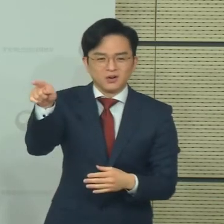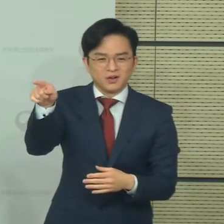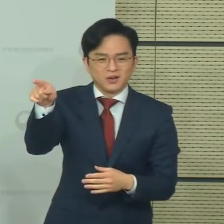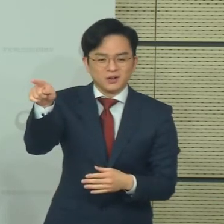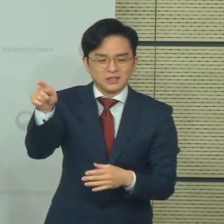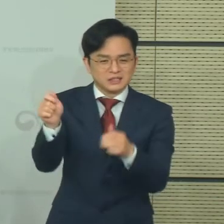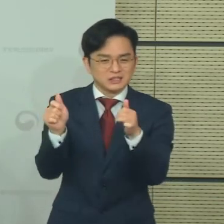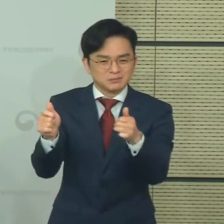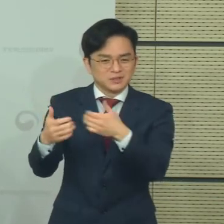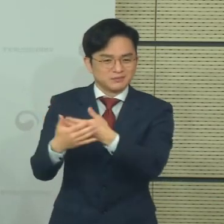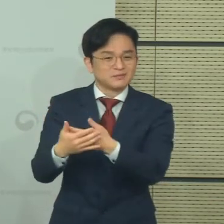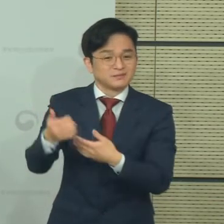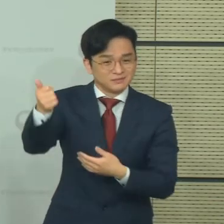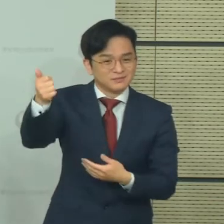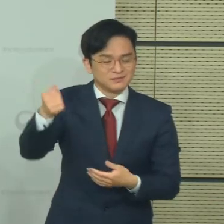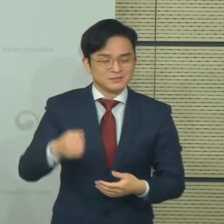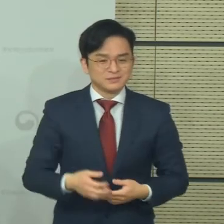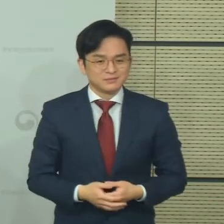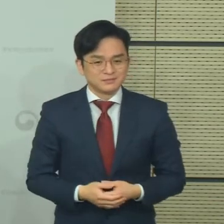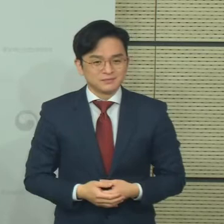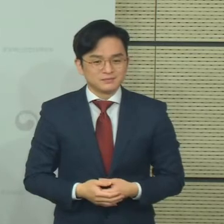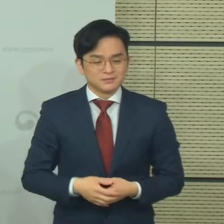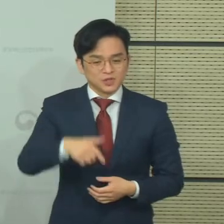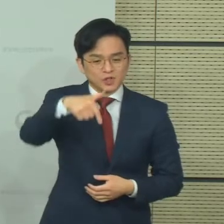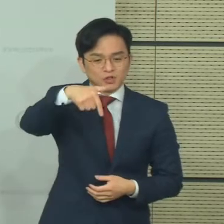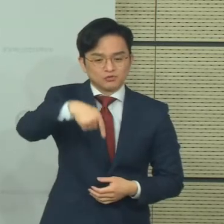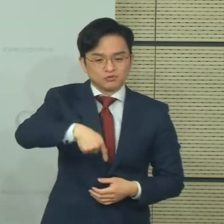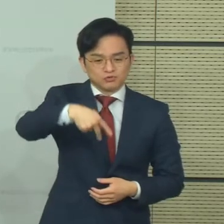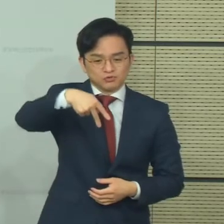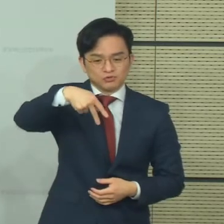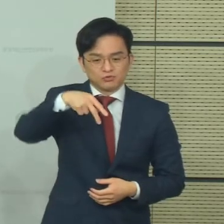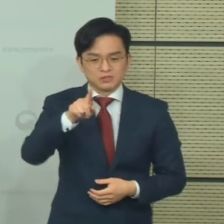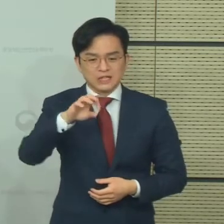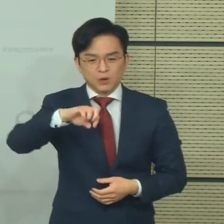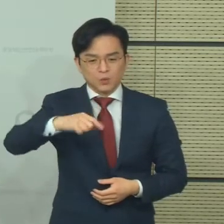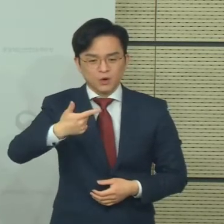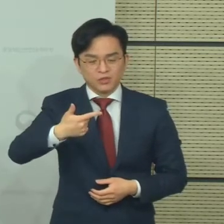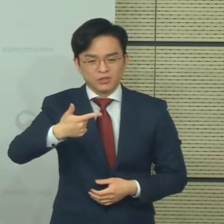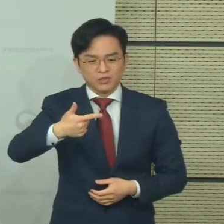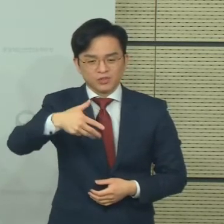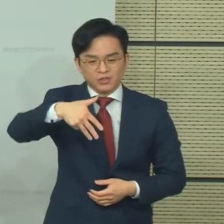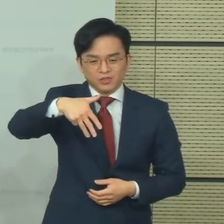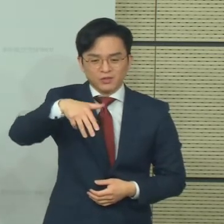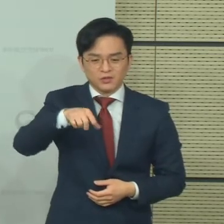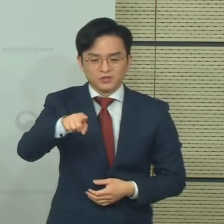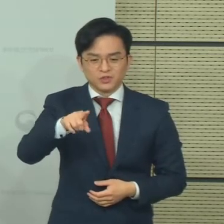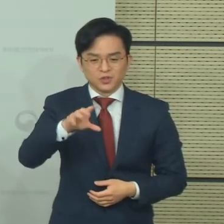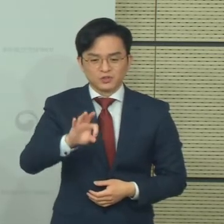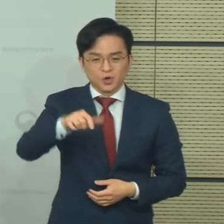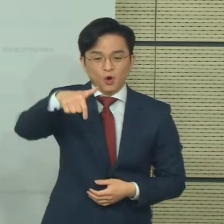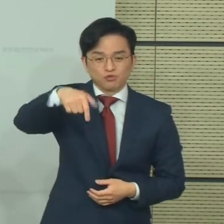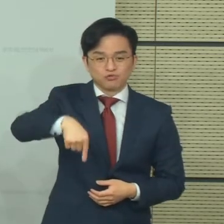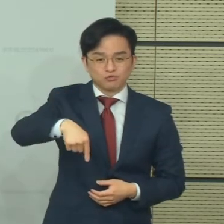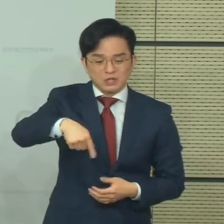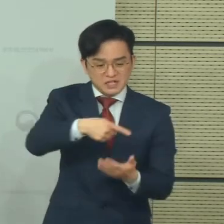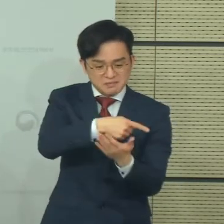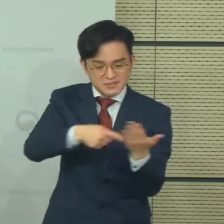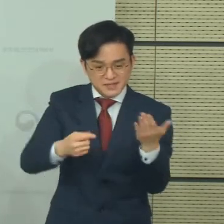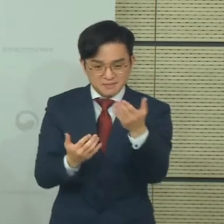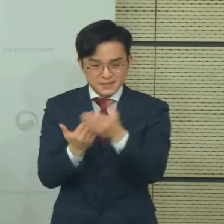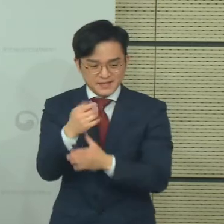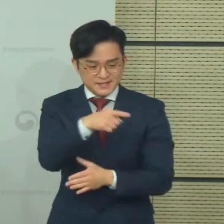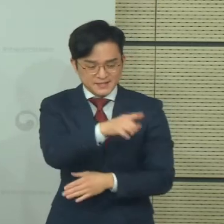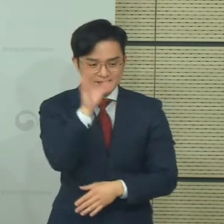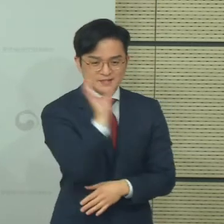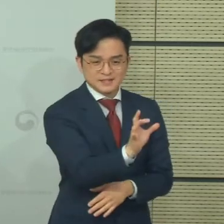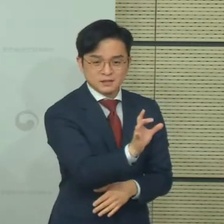있습니다. 그것과 관련되어서는 구상권 청구를 뭐 어느 수준에서 해야 될지 뭐 어떤 기준으로 해야 될지에 대한 부분과